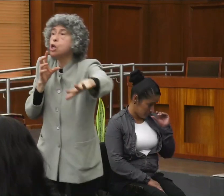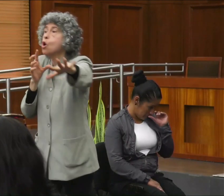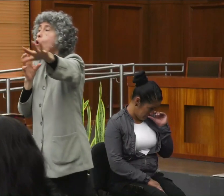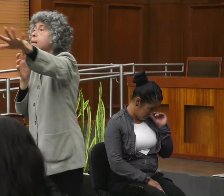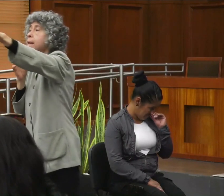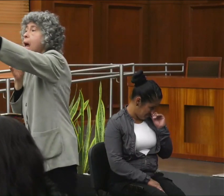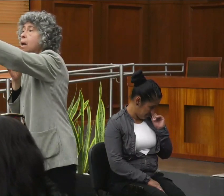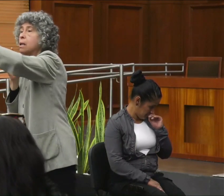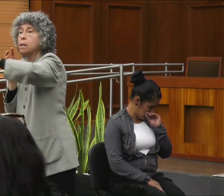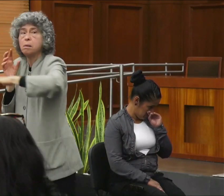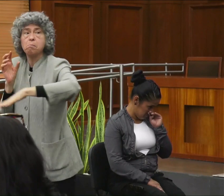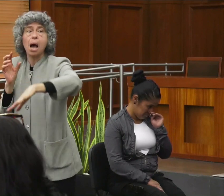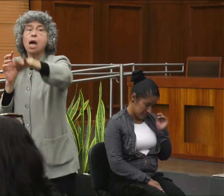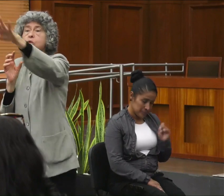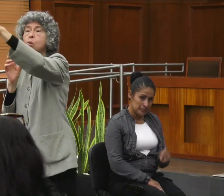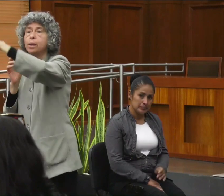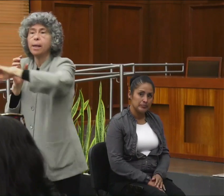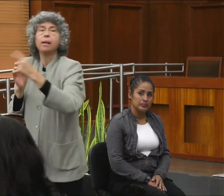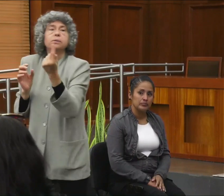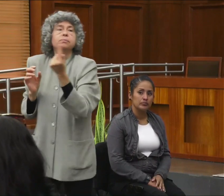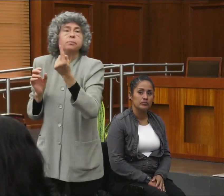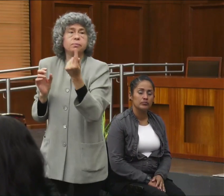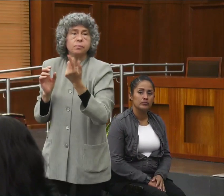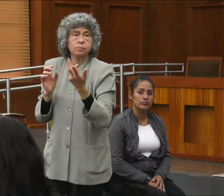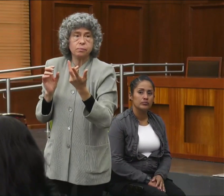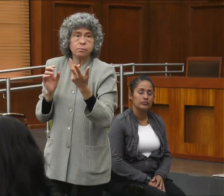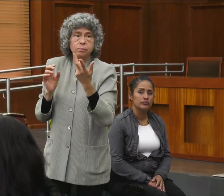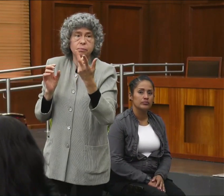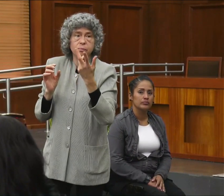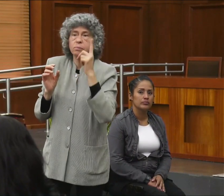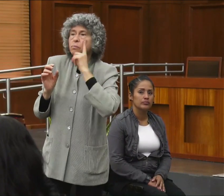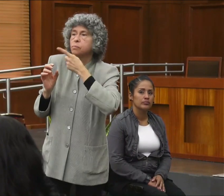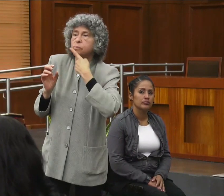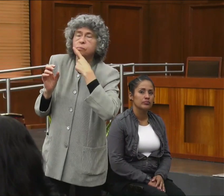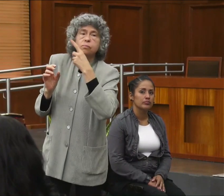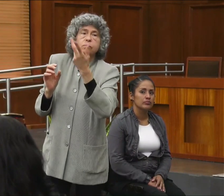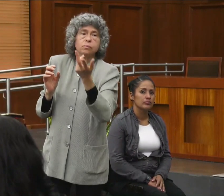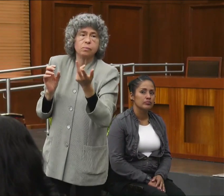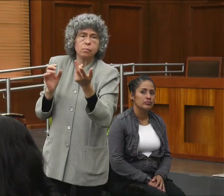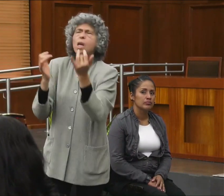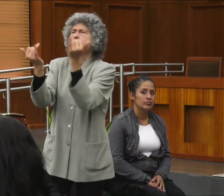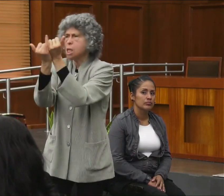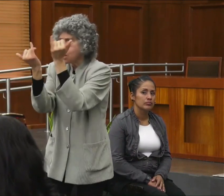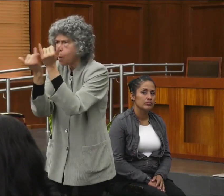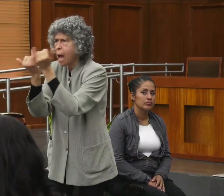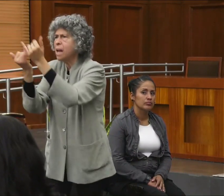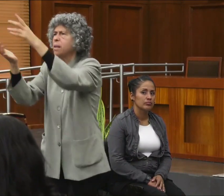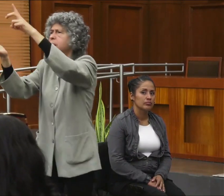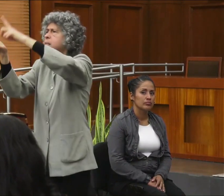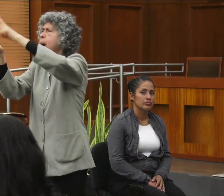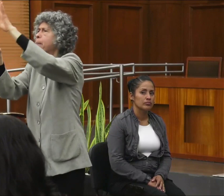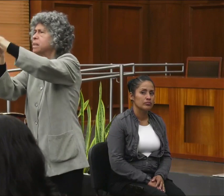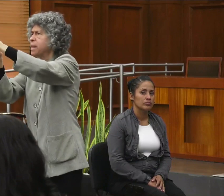son muy pocos los casos. La mayoría de las personas o de los casos es diferente.